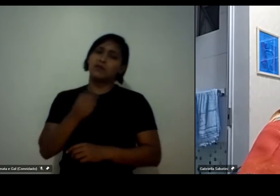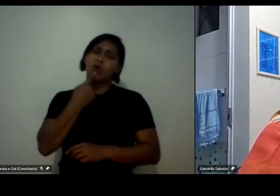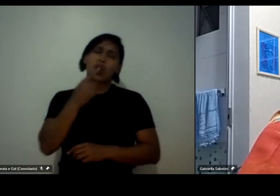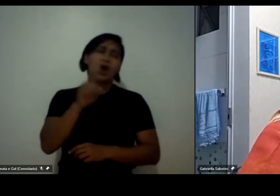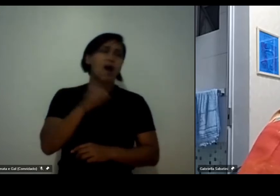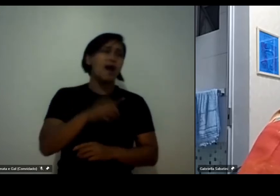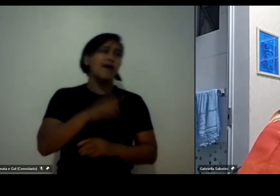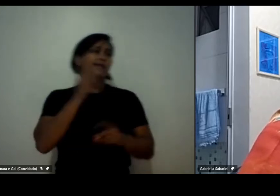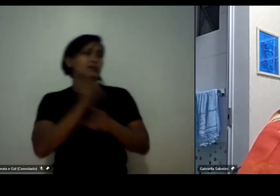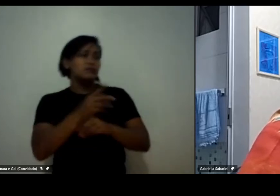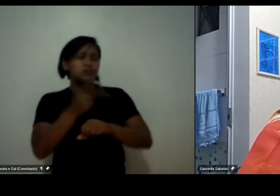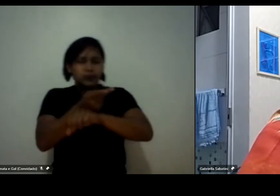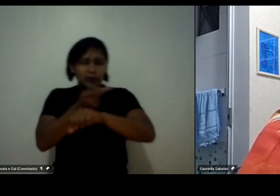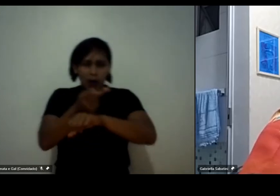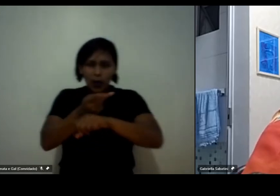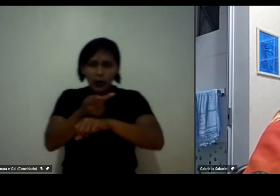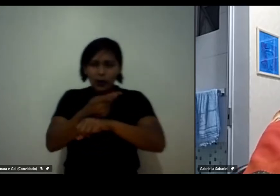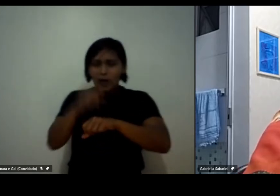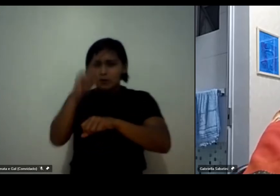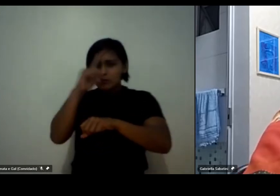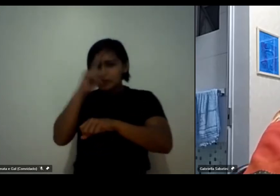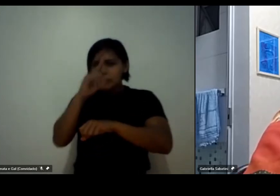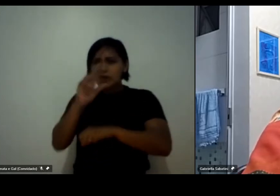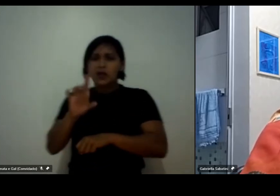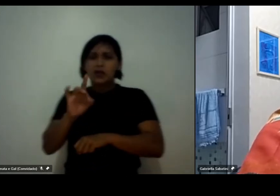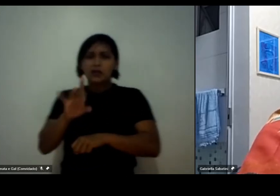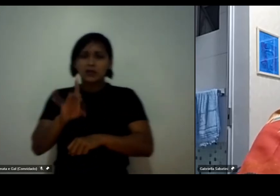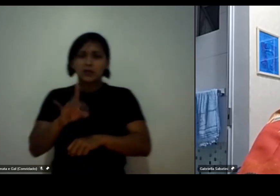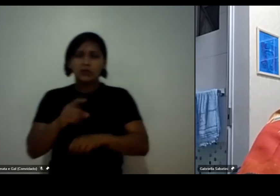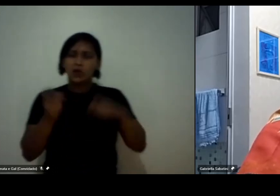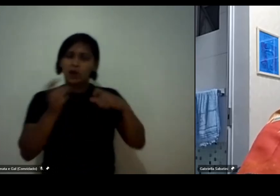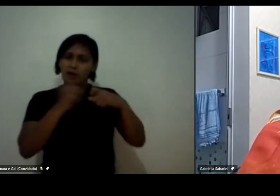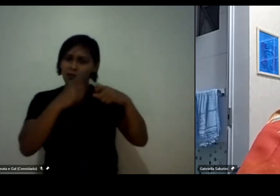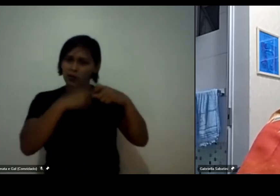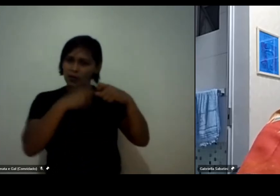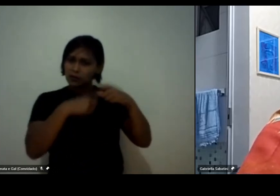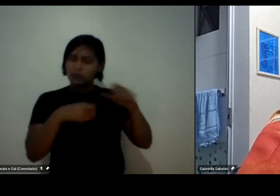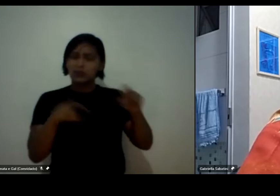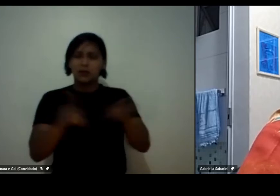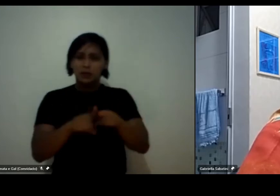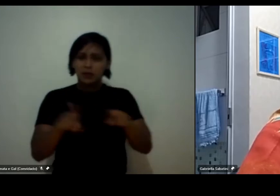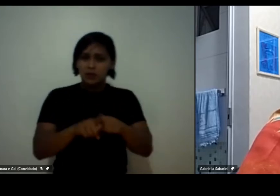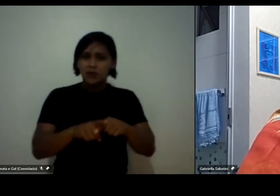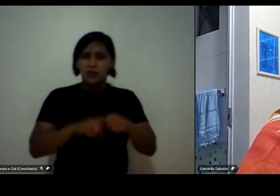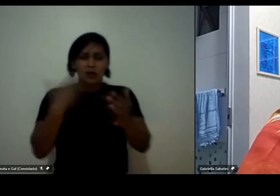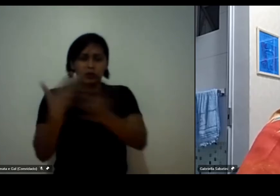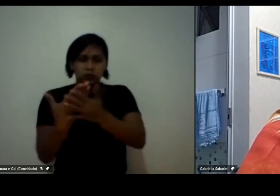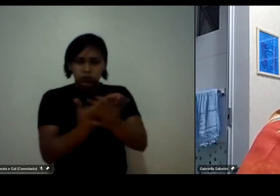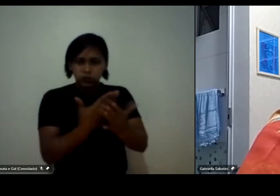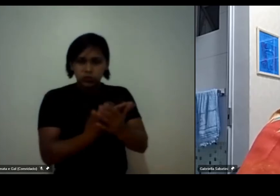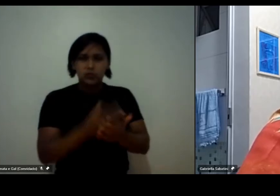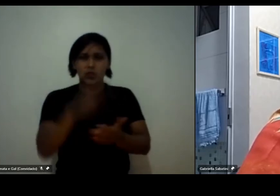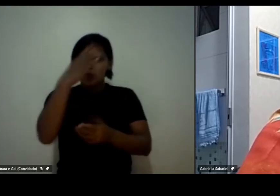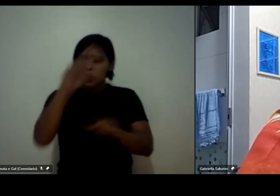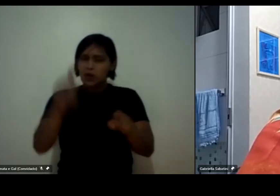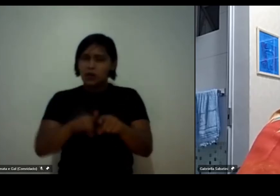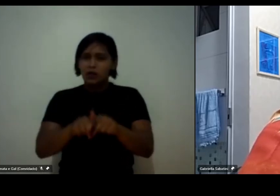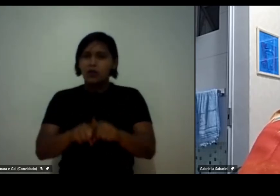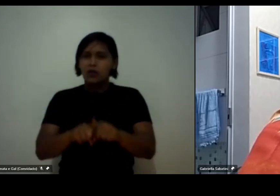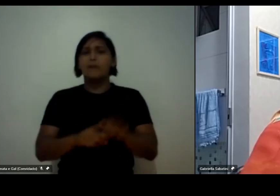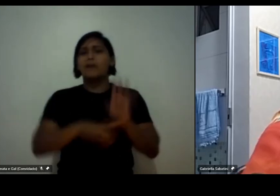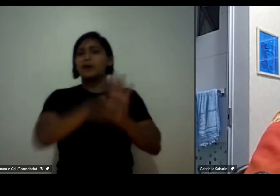buscado dolorosamente, não apenas através da medicina, mas ouso dizer, como Foucault, através do direito.